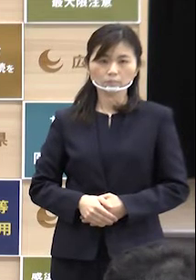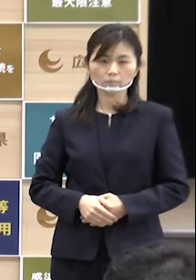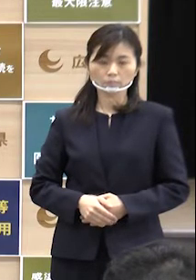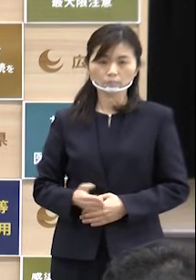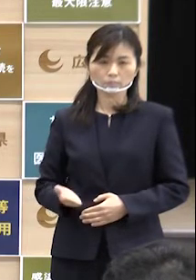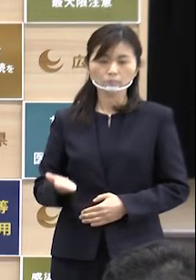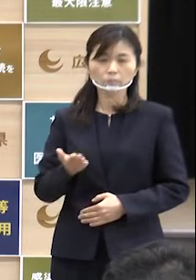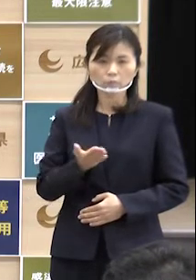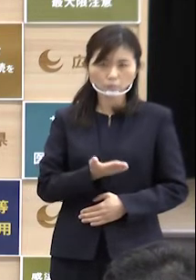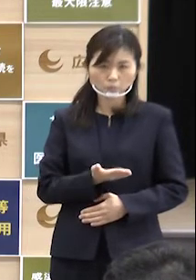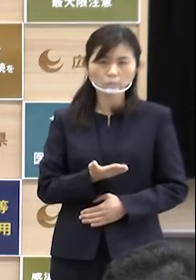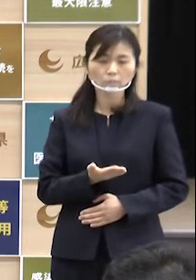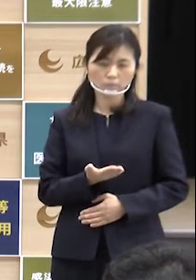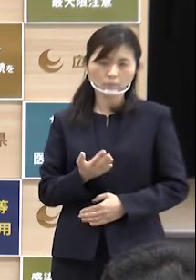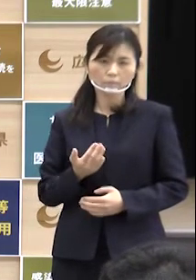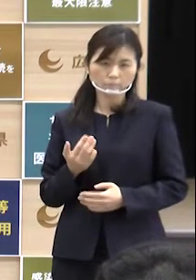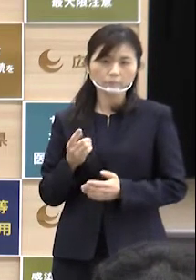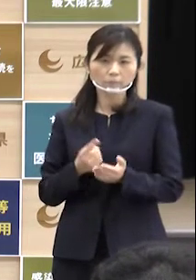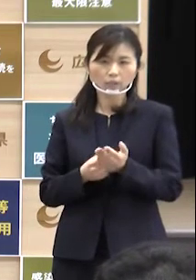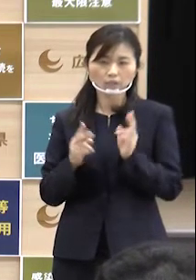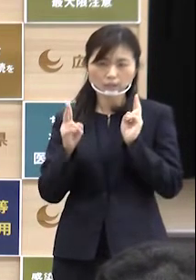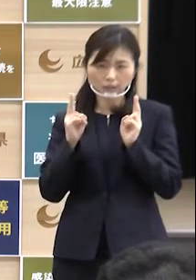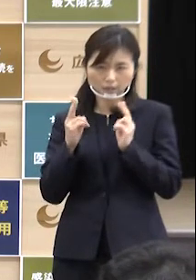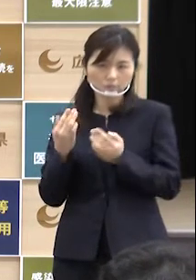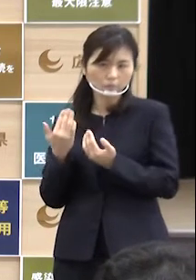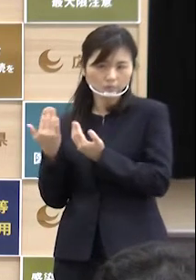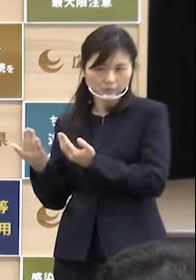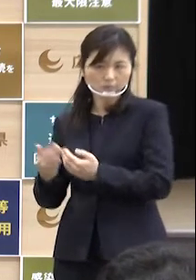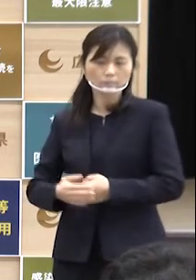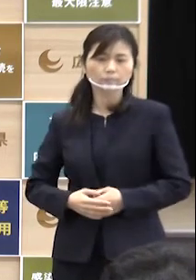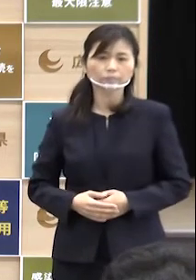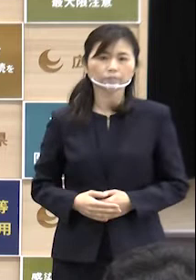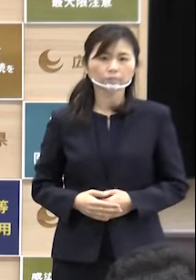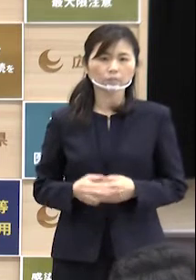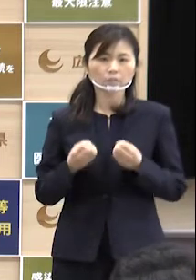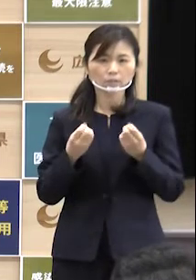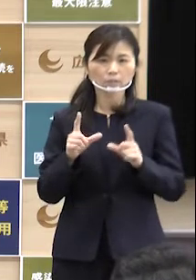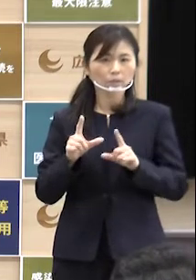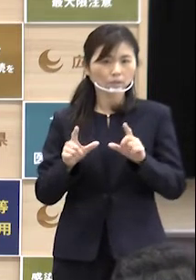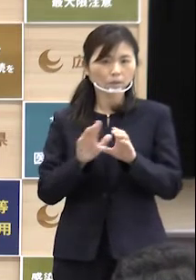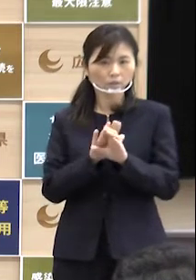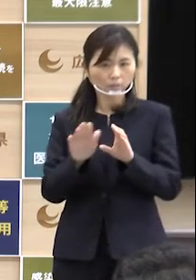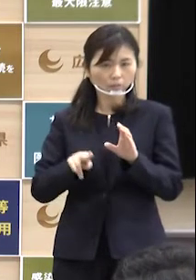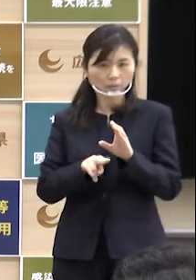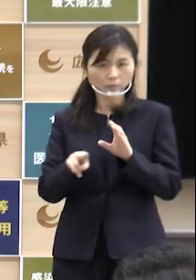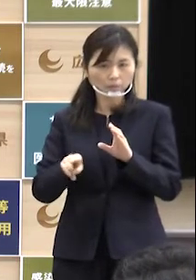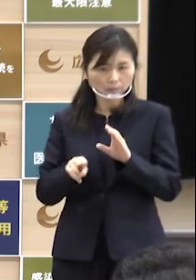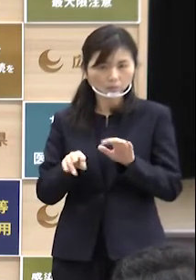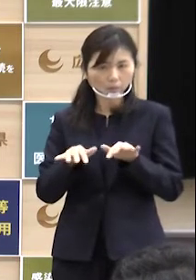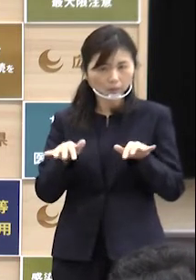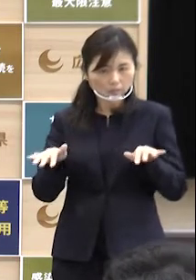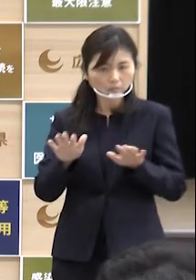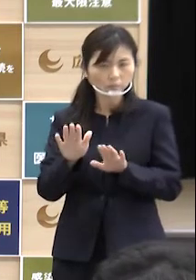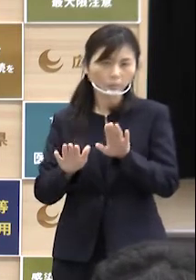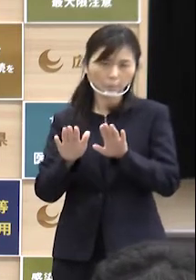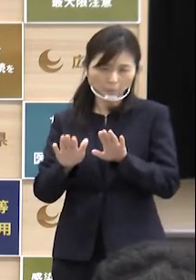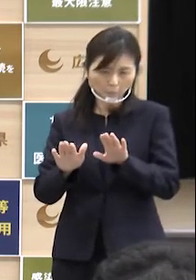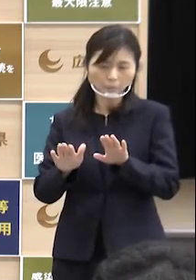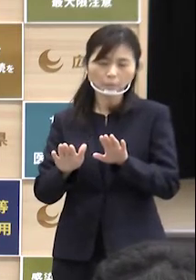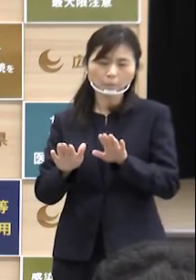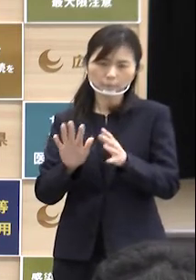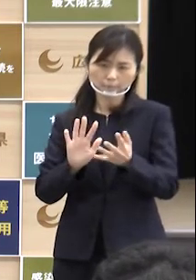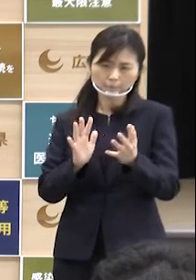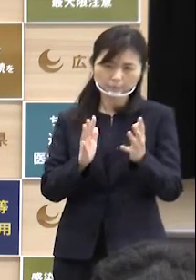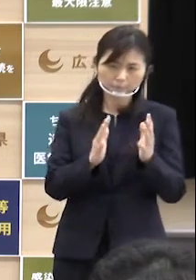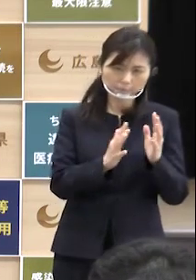続いて管理者質問に入ります。新型コロナウイルスの感染状況について刻一刻と状況は